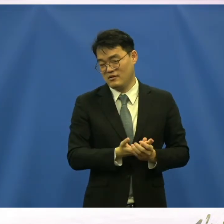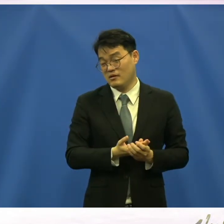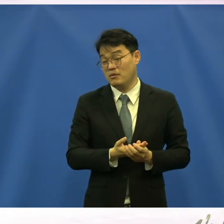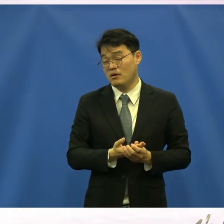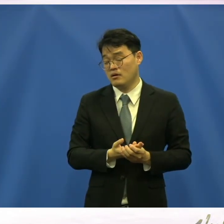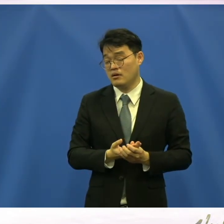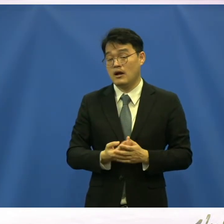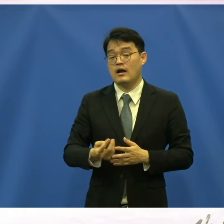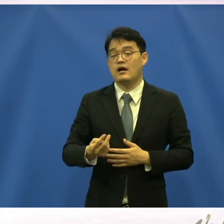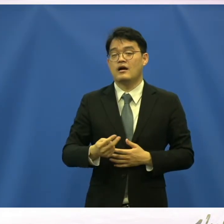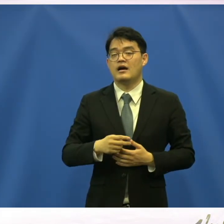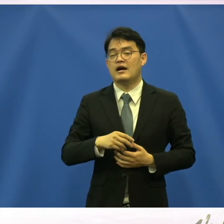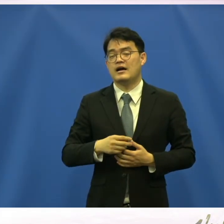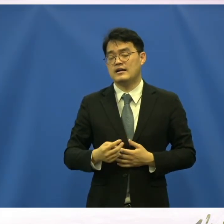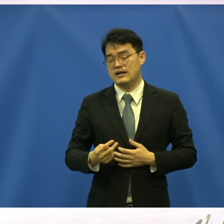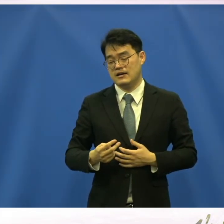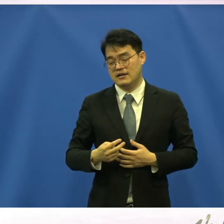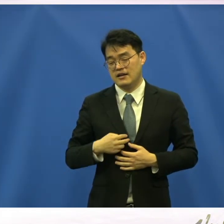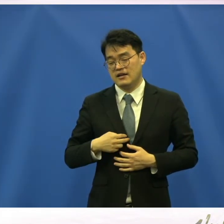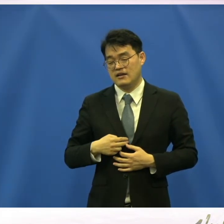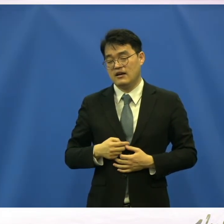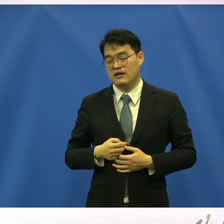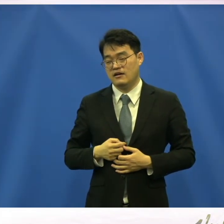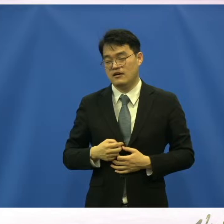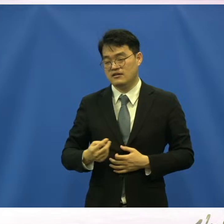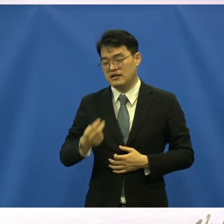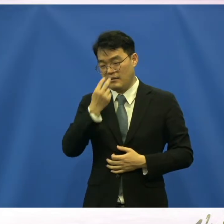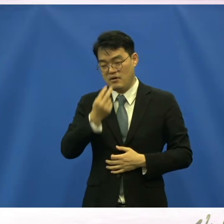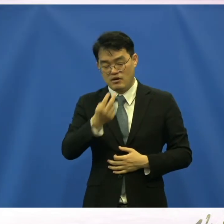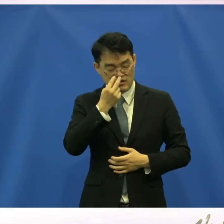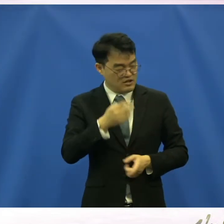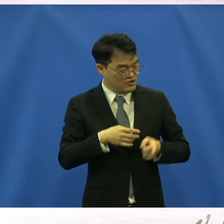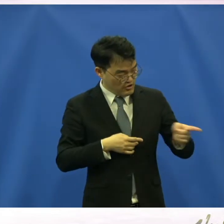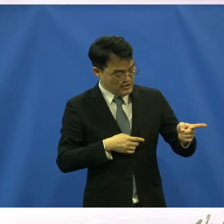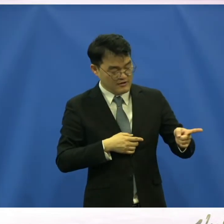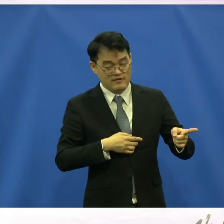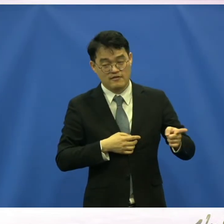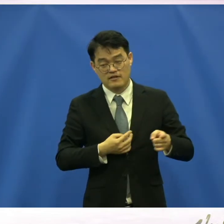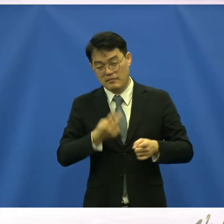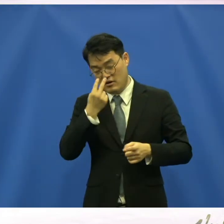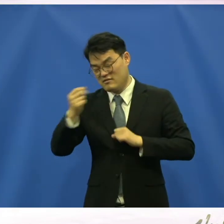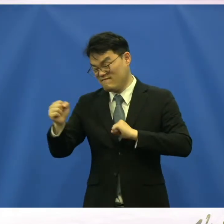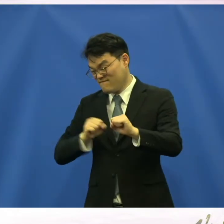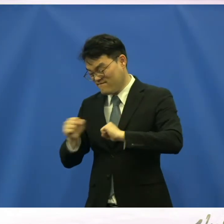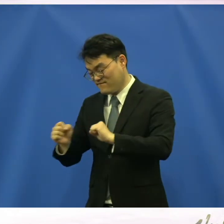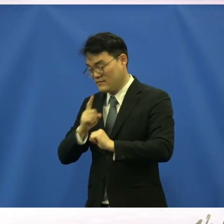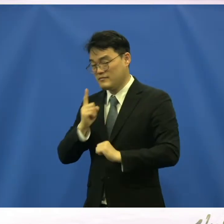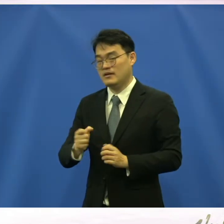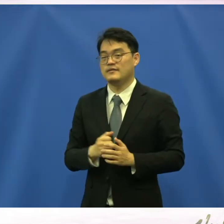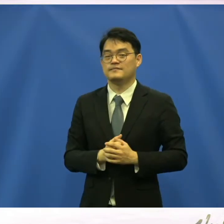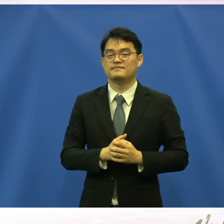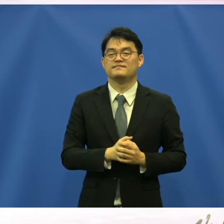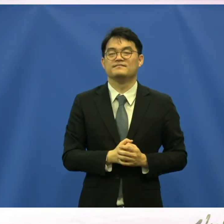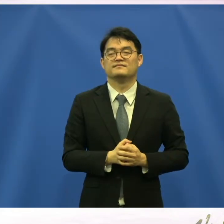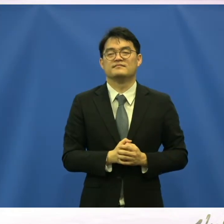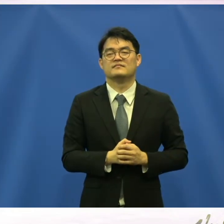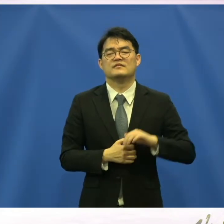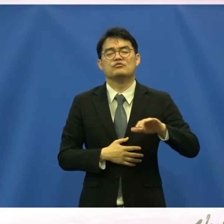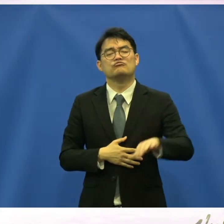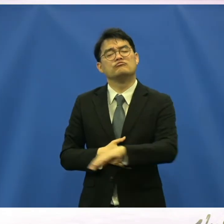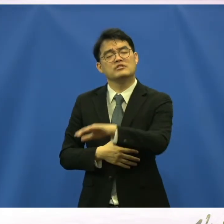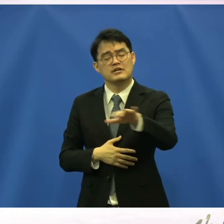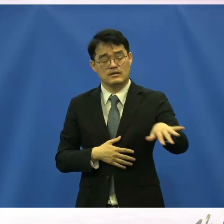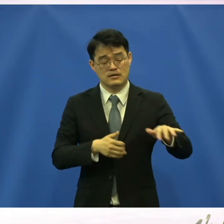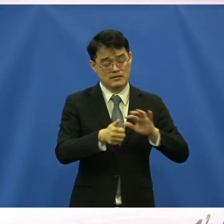안에서 역사하고 생명은 너희 안에서 역사하느니라. 아, 보세요. 우리가 사방으로